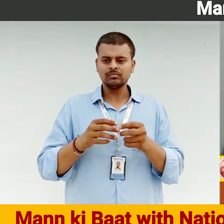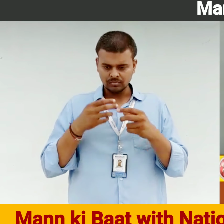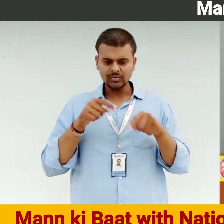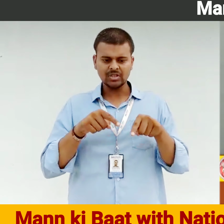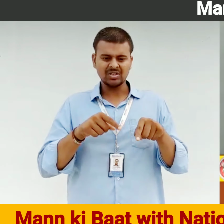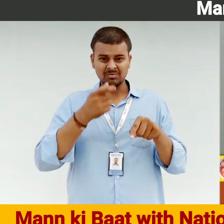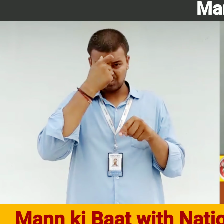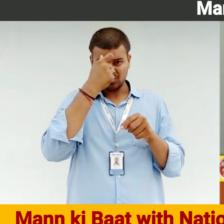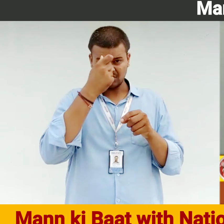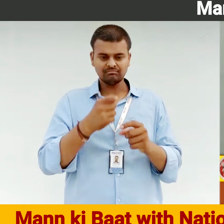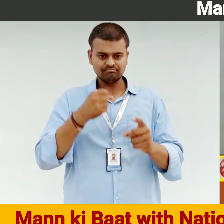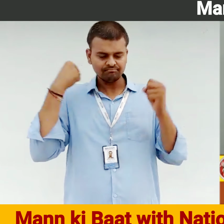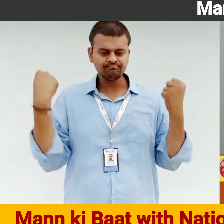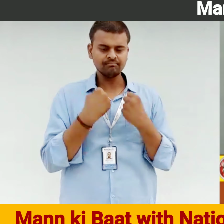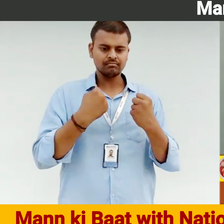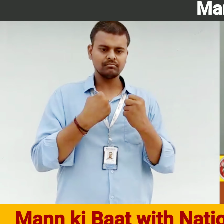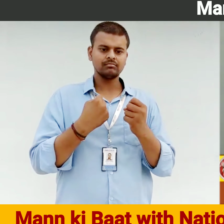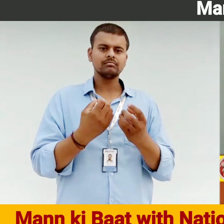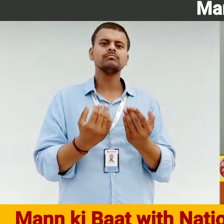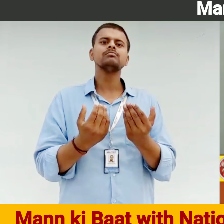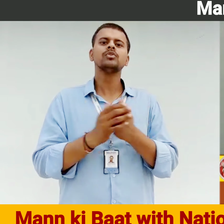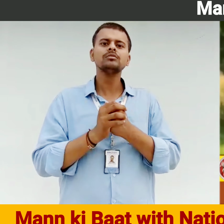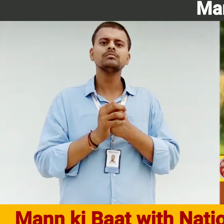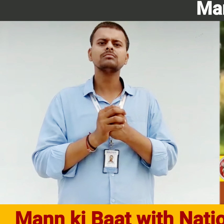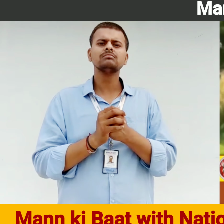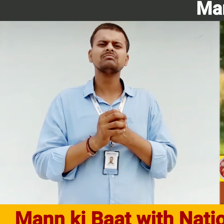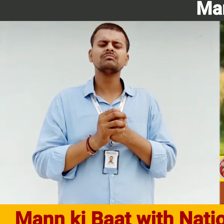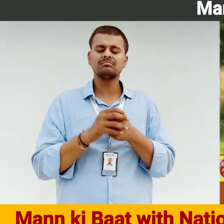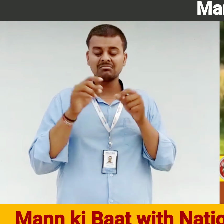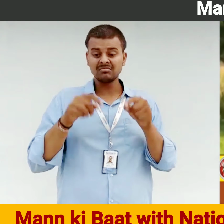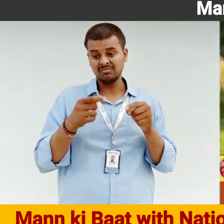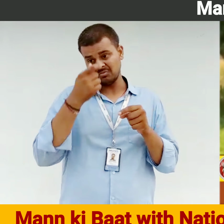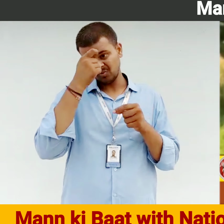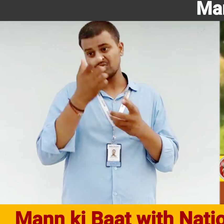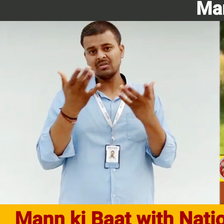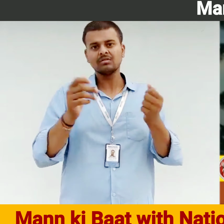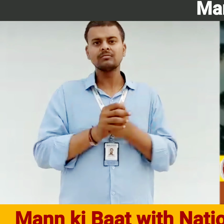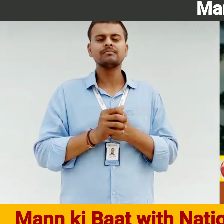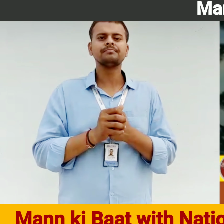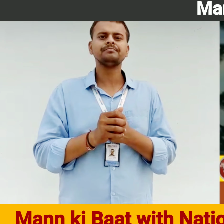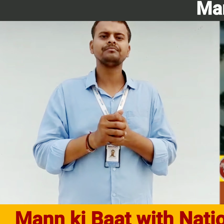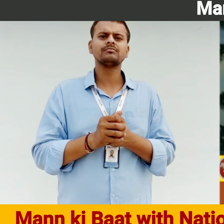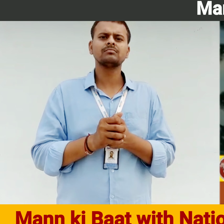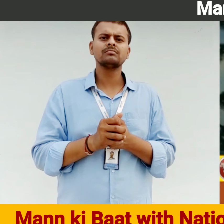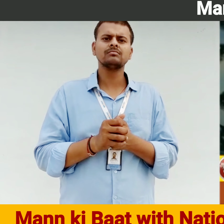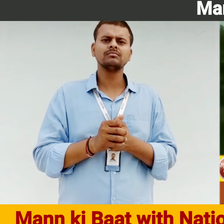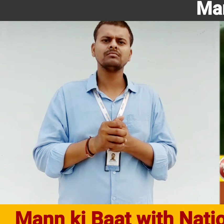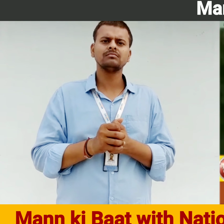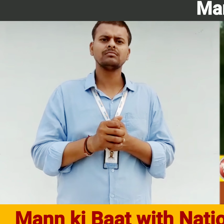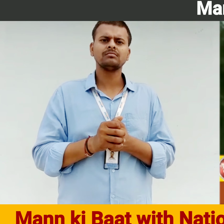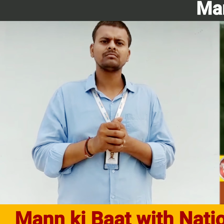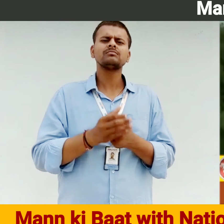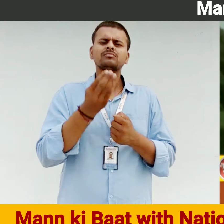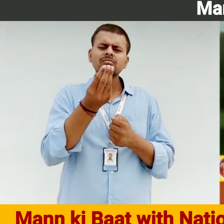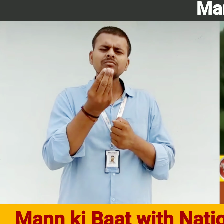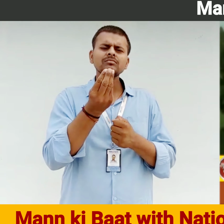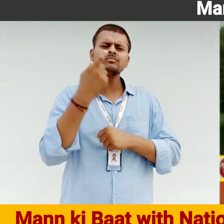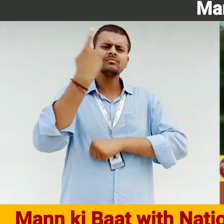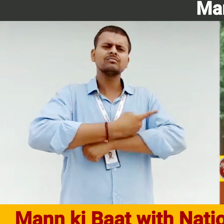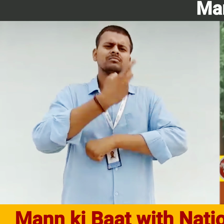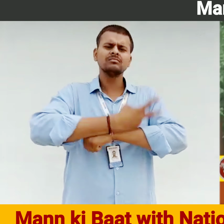लेंगे। मेरे प्यारे देशवासियों, कुछ दिन बाद ही 5 जून को पूरी